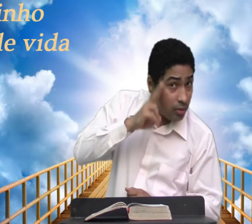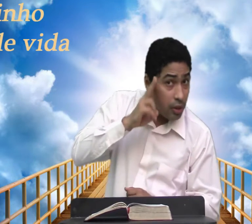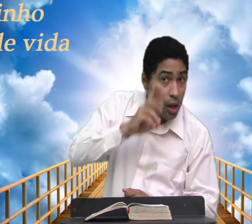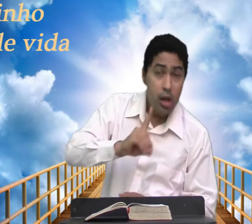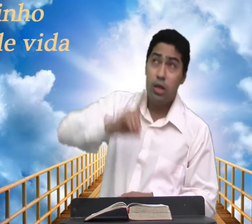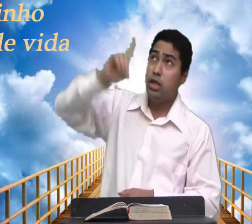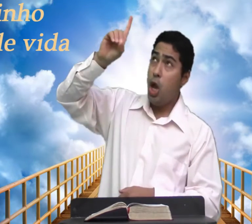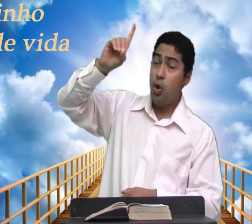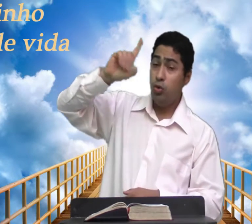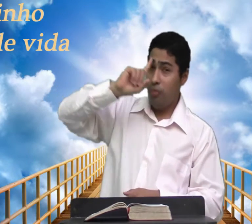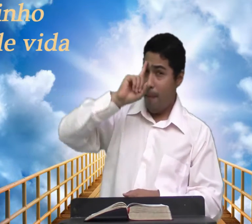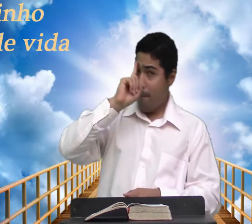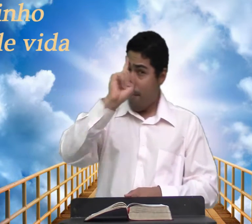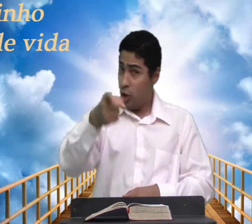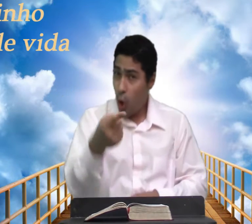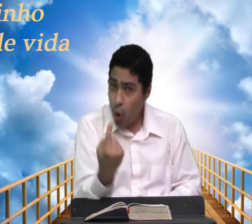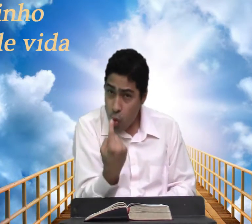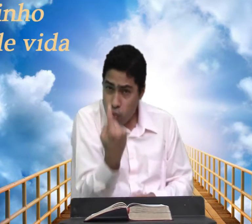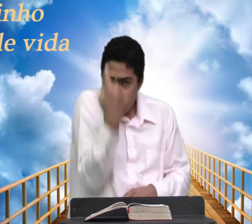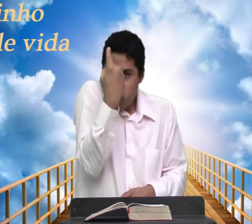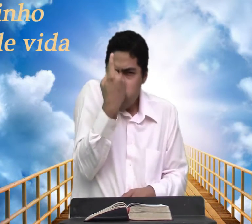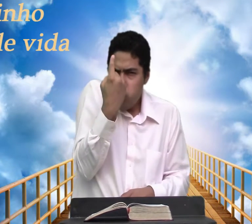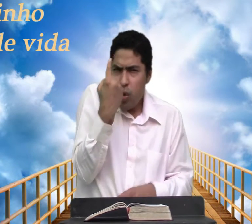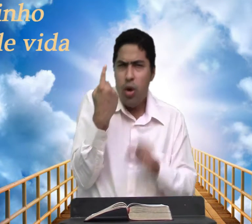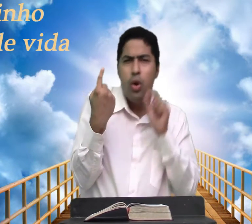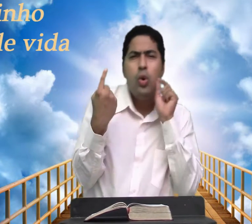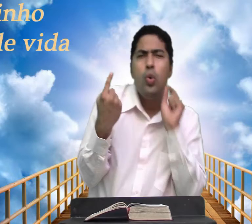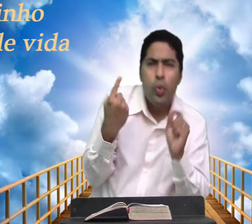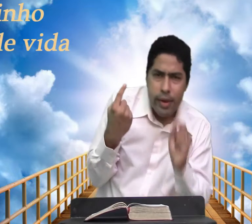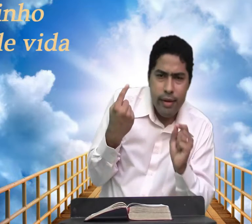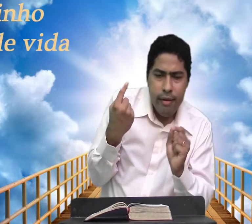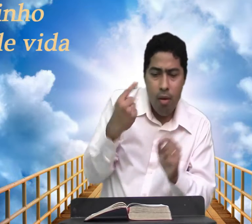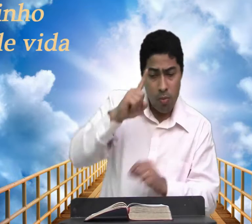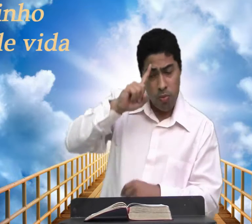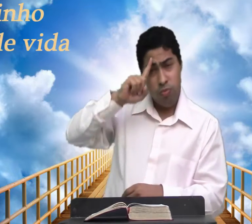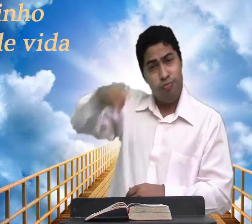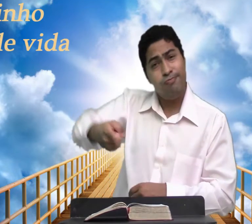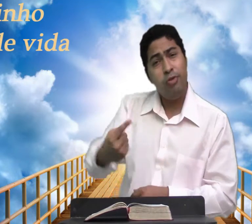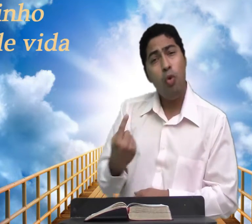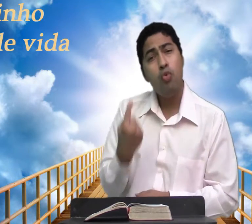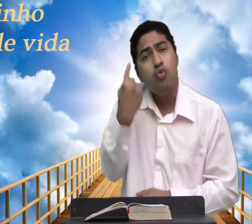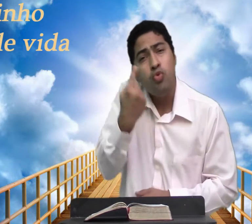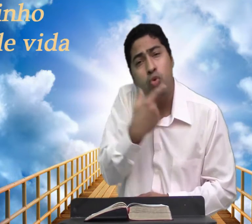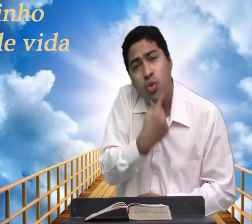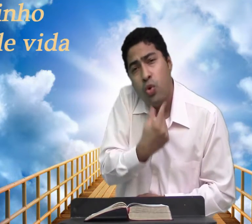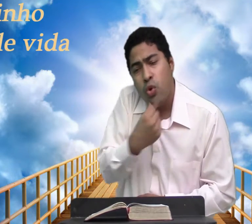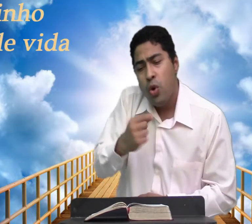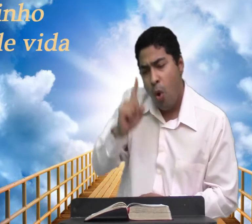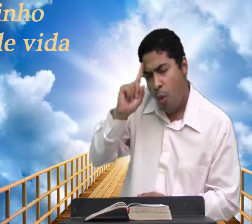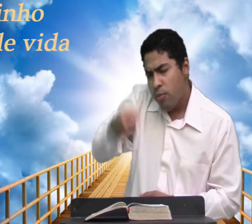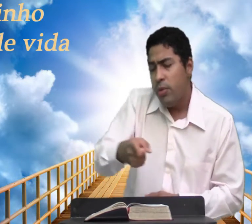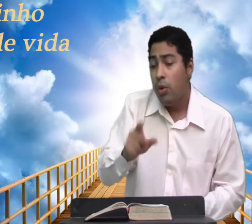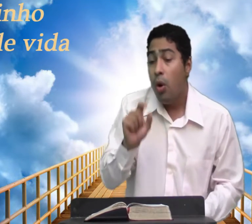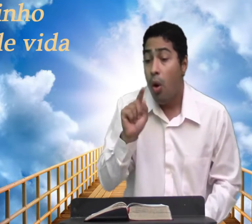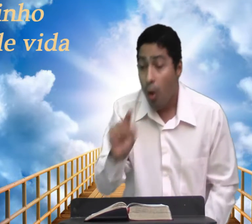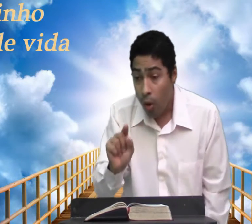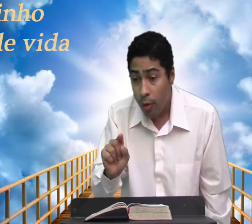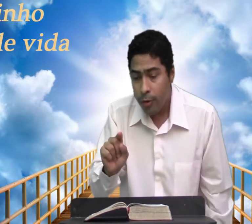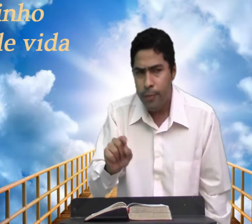harmonia também com os animais. Mas Deus lhe deu apenas uma ordem, uma simples ordem dizendo: olhe,